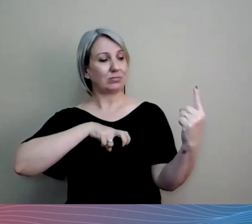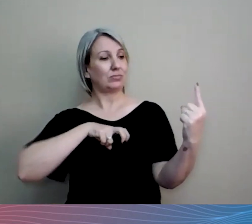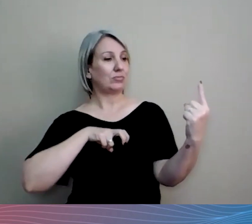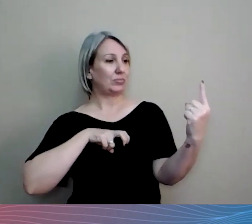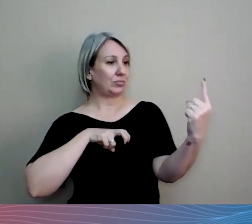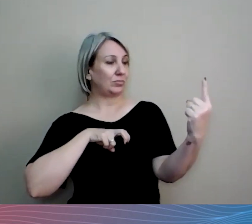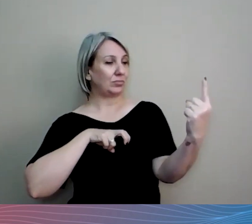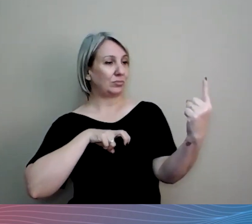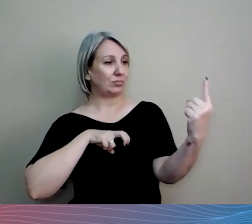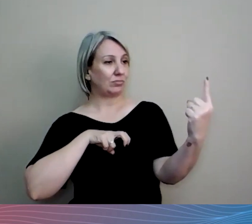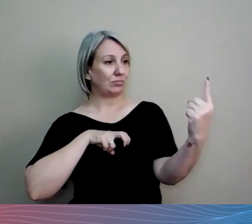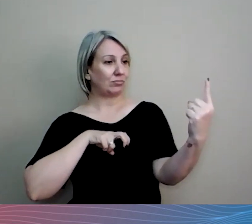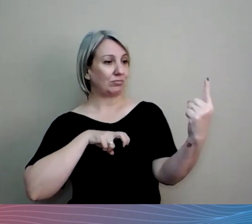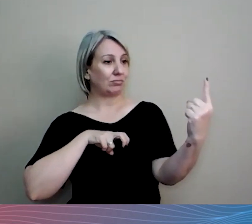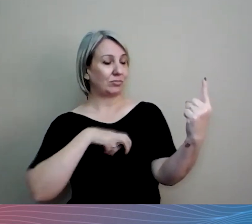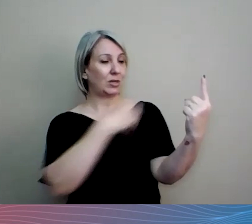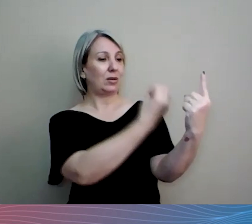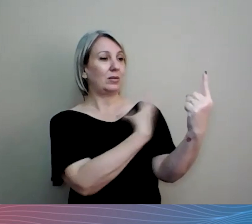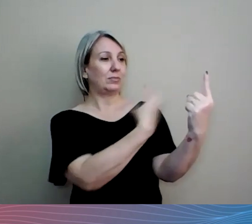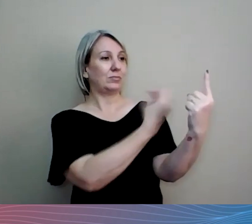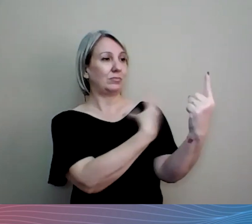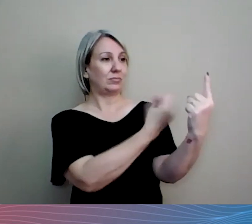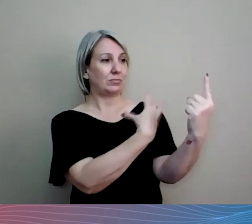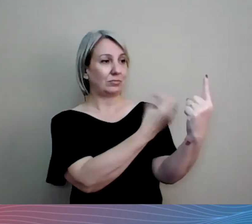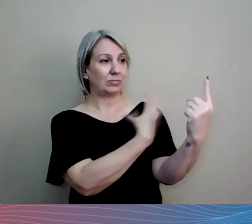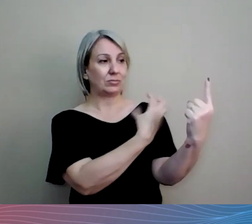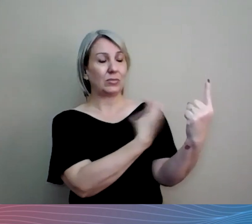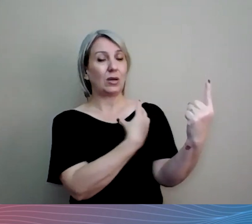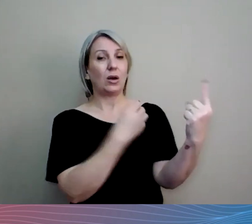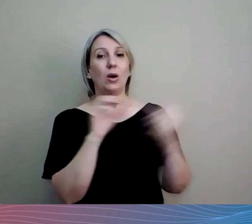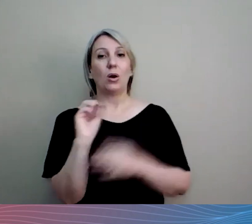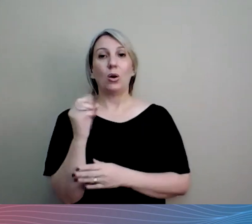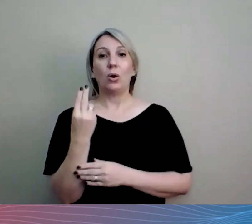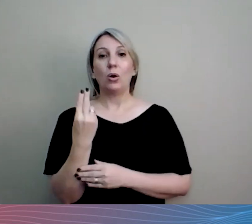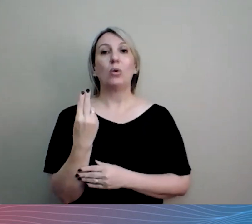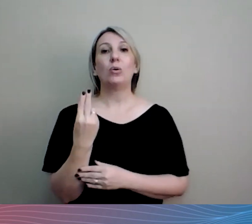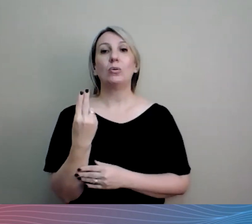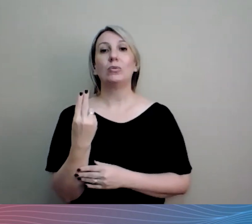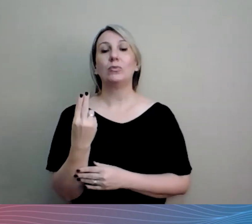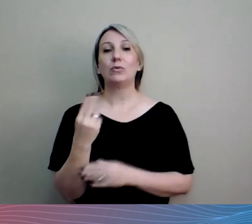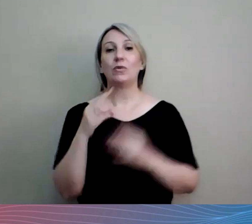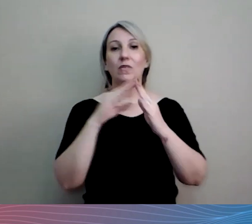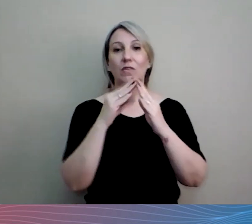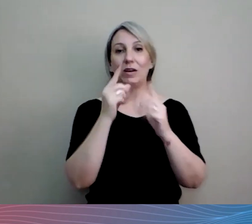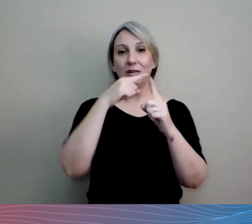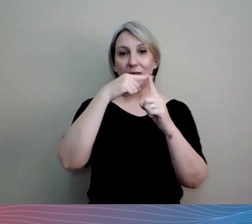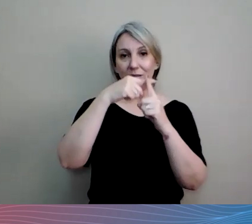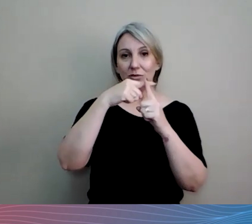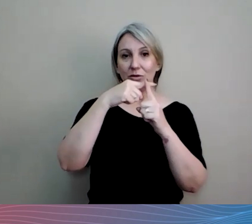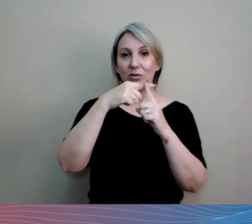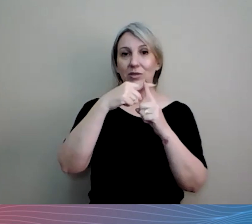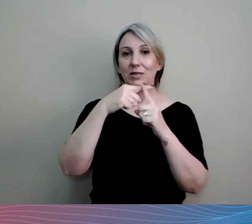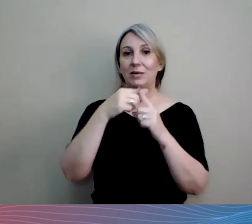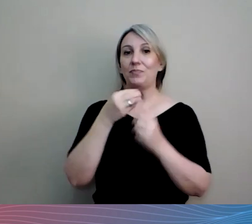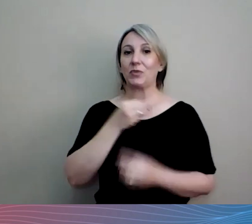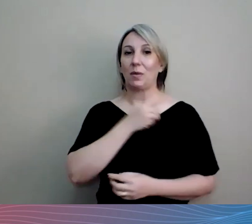vocês entenderem. Vou procurar um padre para me confessar. Eu vou pedir ajuda de um sacerdote. Toda vez que eu